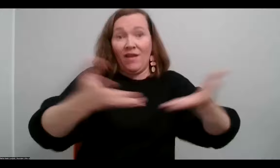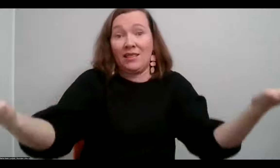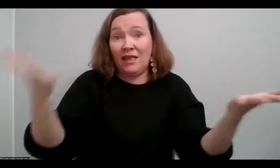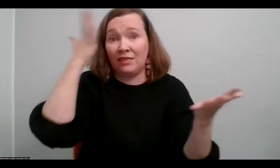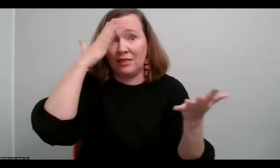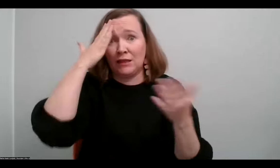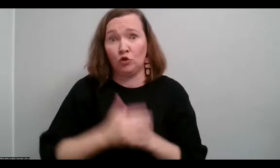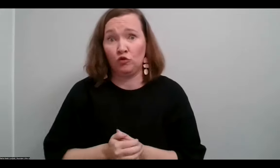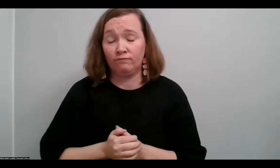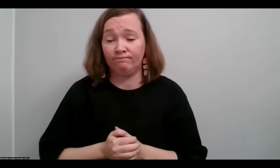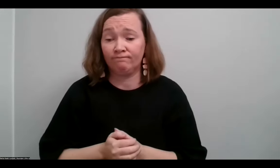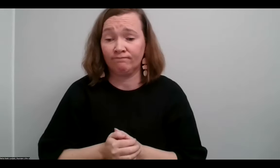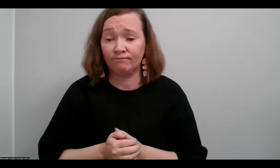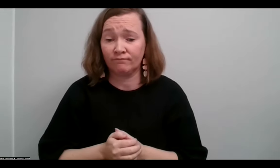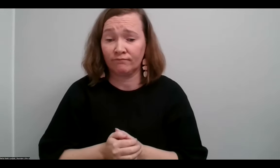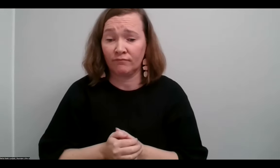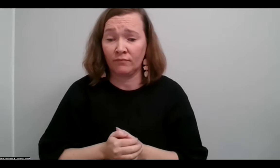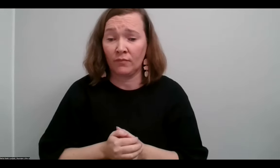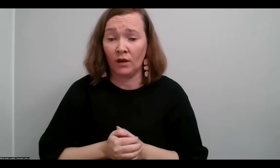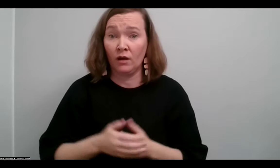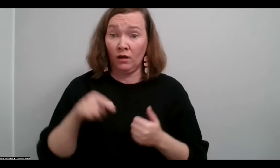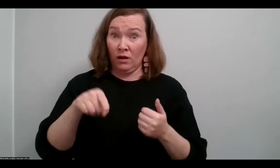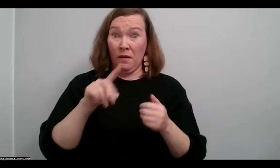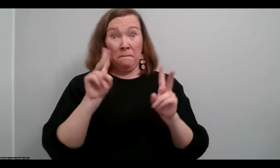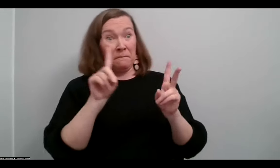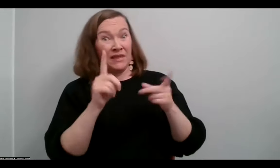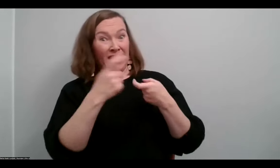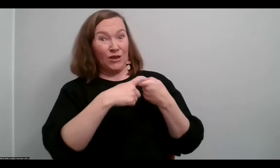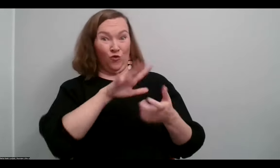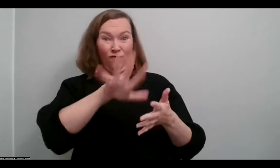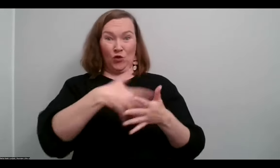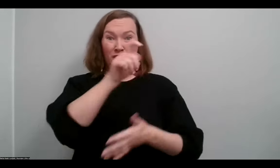tietoa, oikeus saada tietoa ja oikeus välittää tietoa.